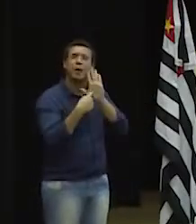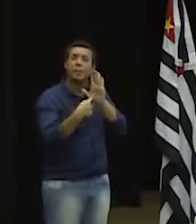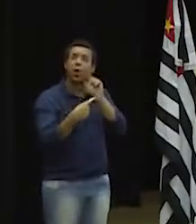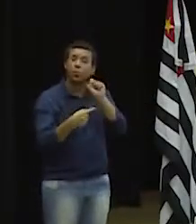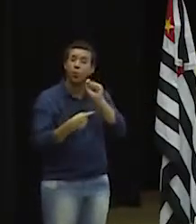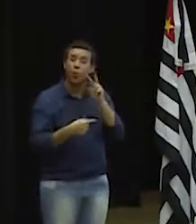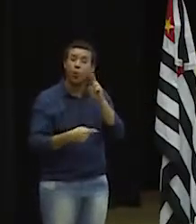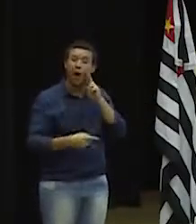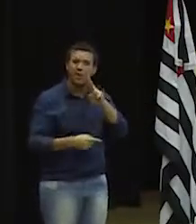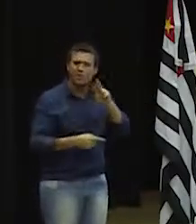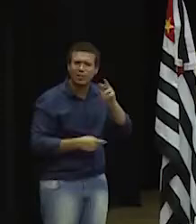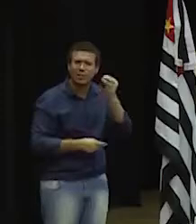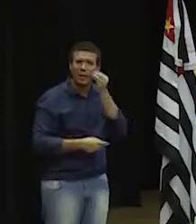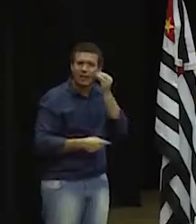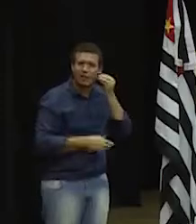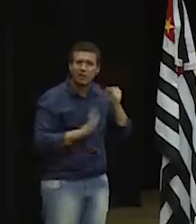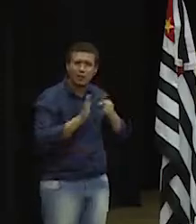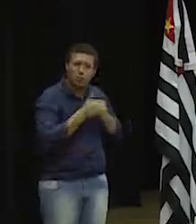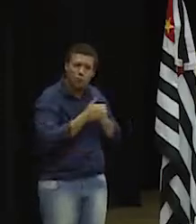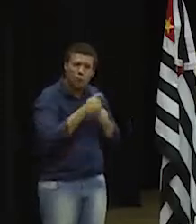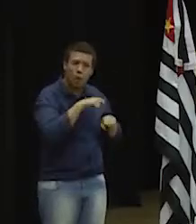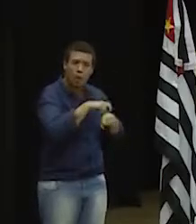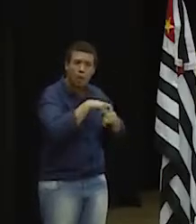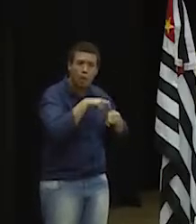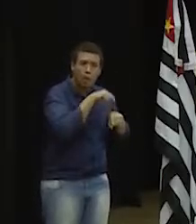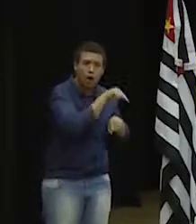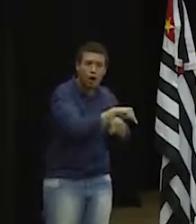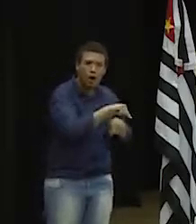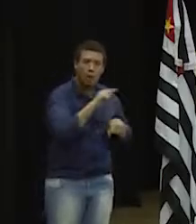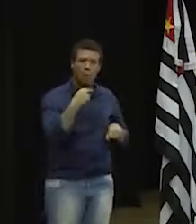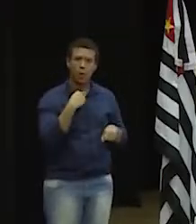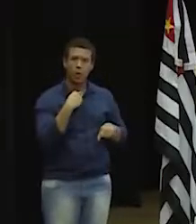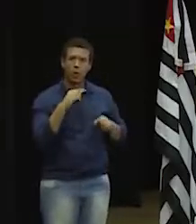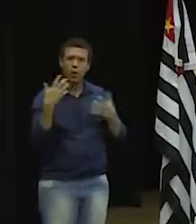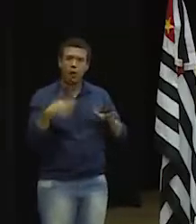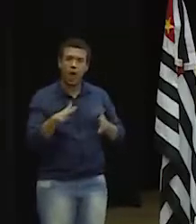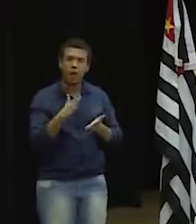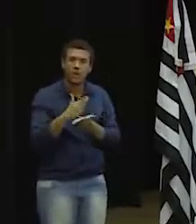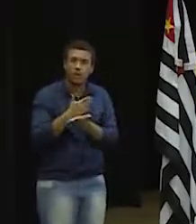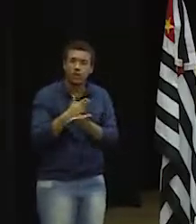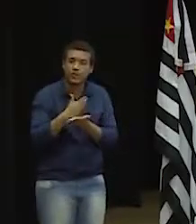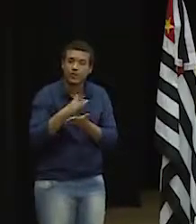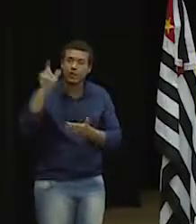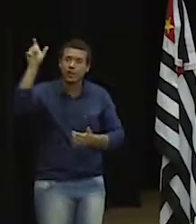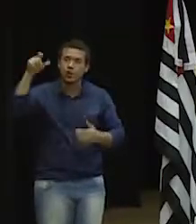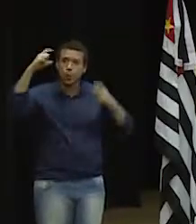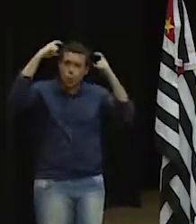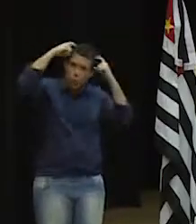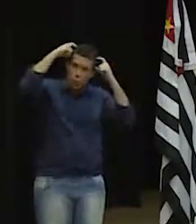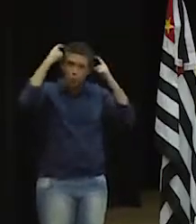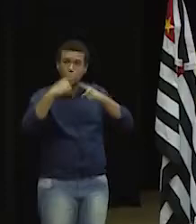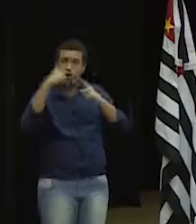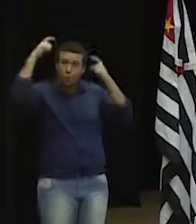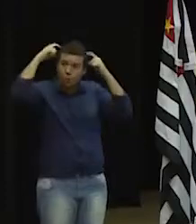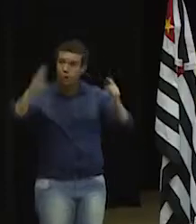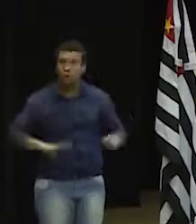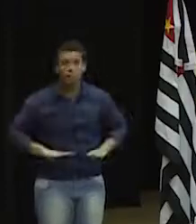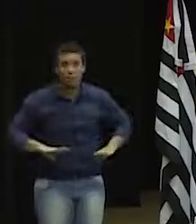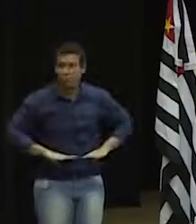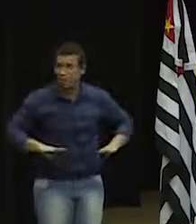O ratinho da história, ele tenta esconder o morango, porque ele não queria despertar o urso, porque o